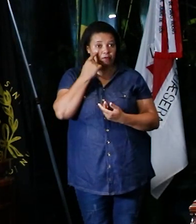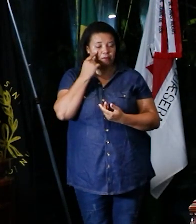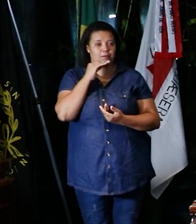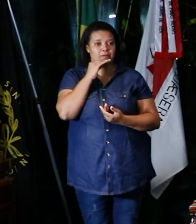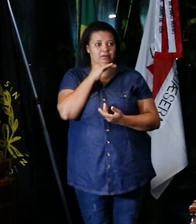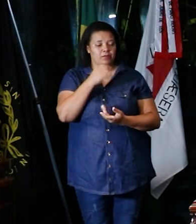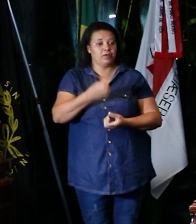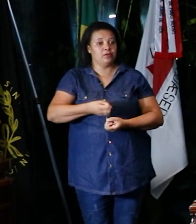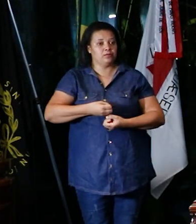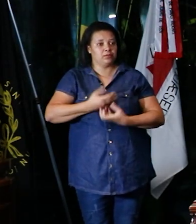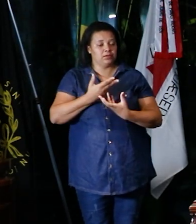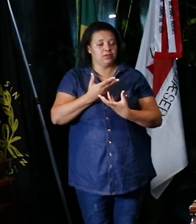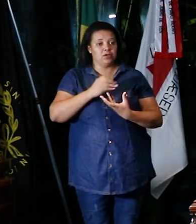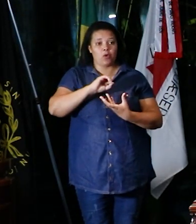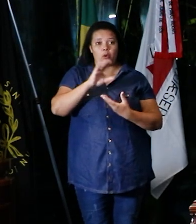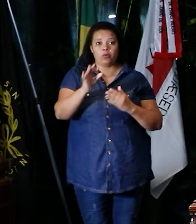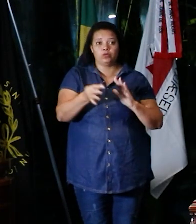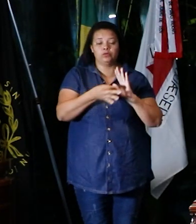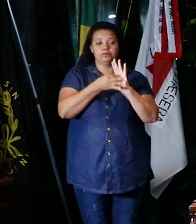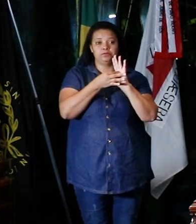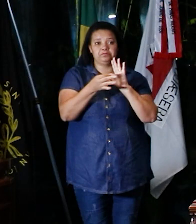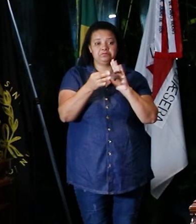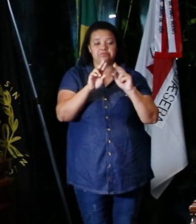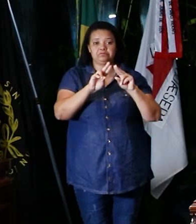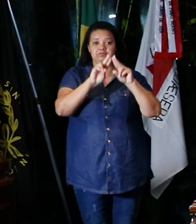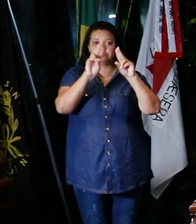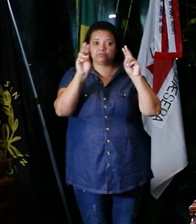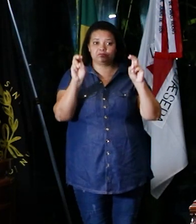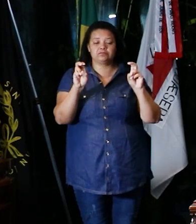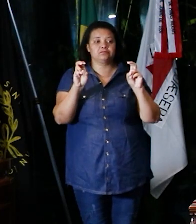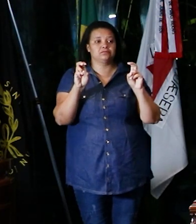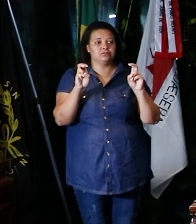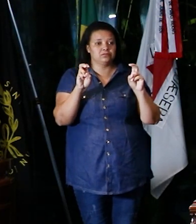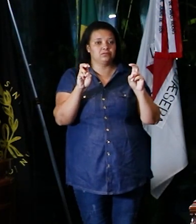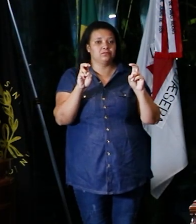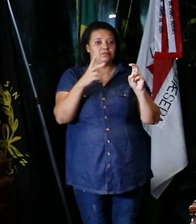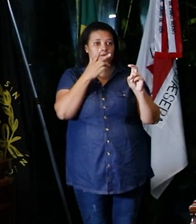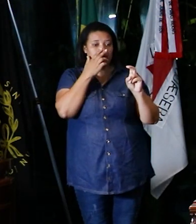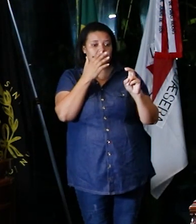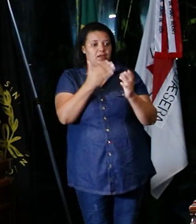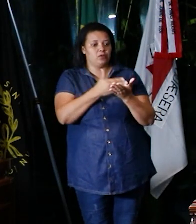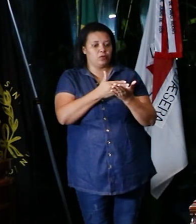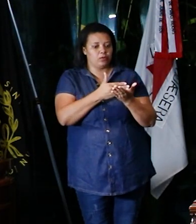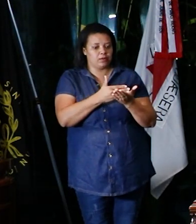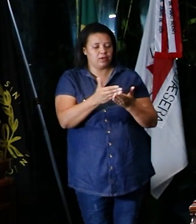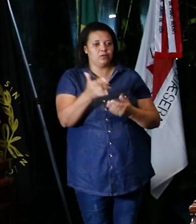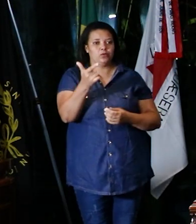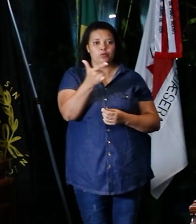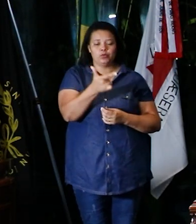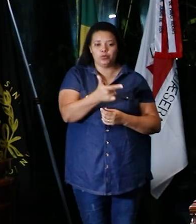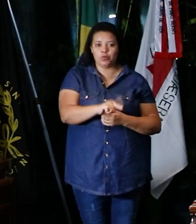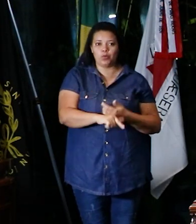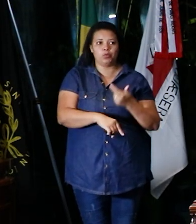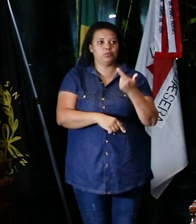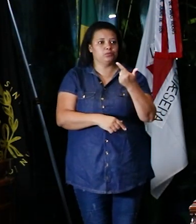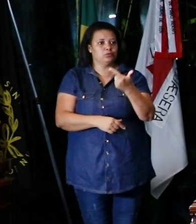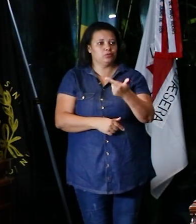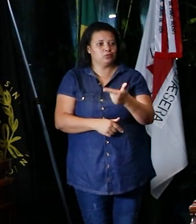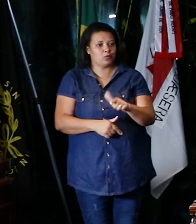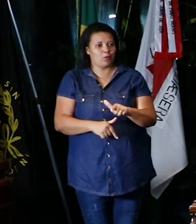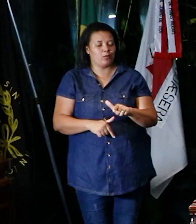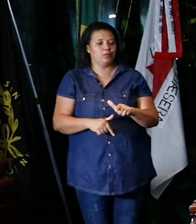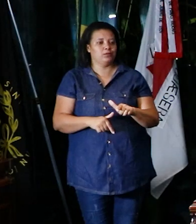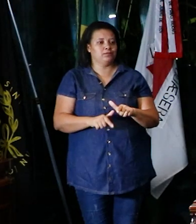na crônica, esses assuntos são emergentes para ele. E ele trata de todos